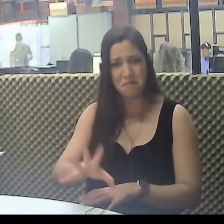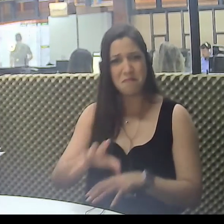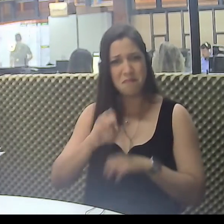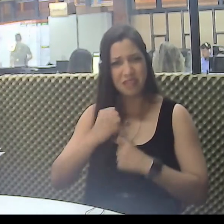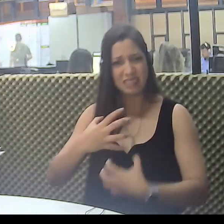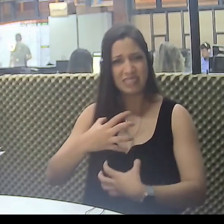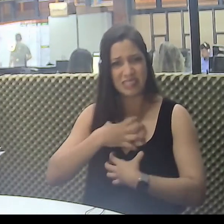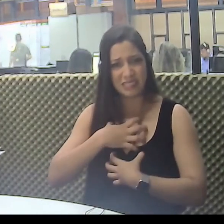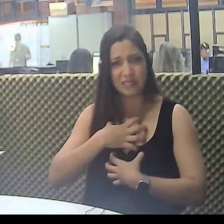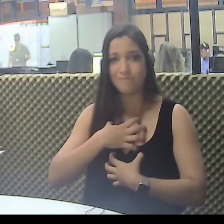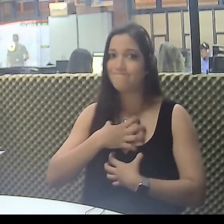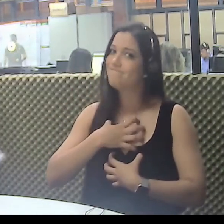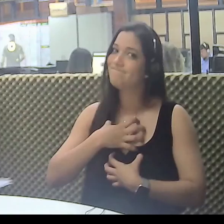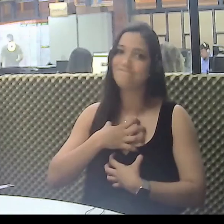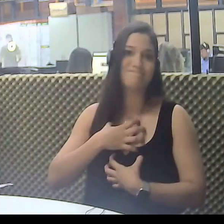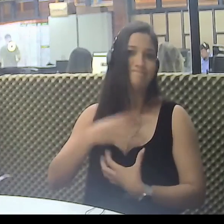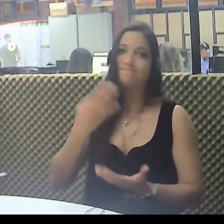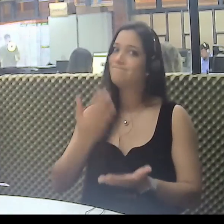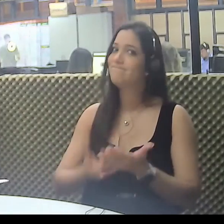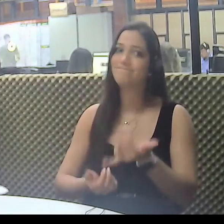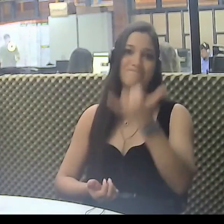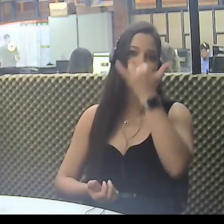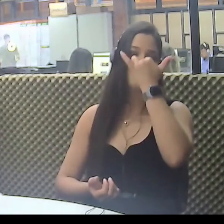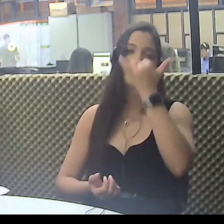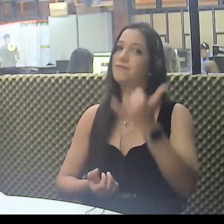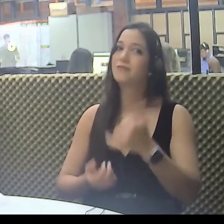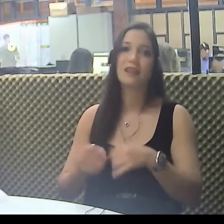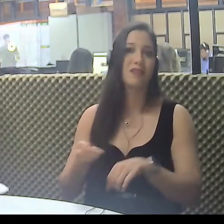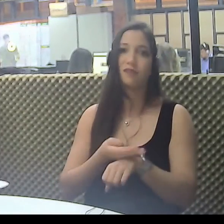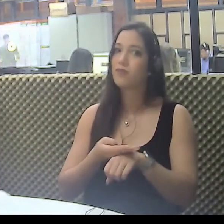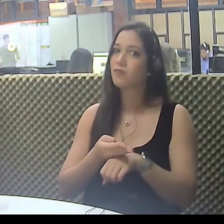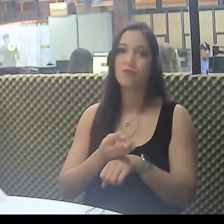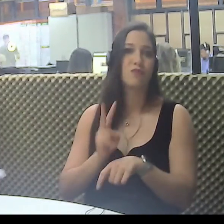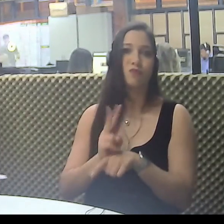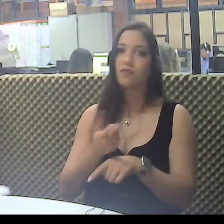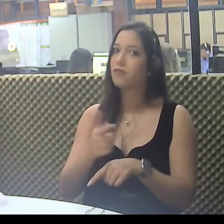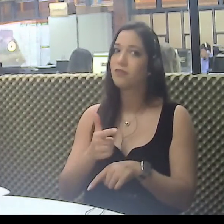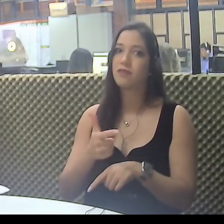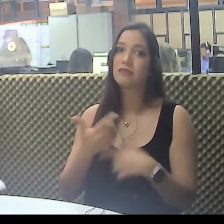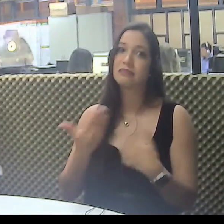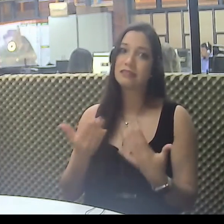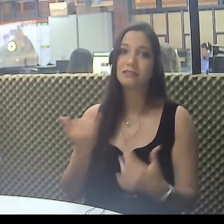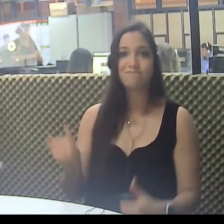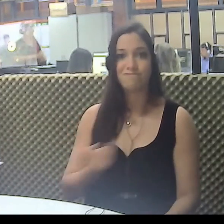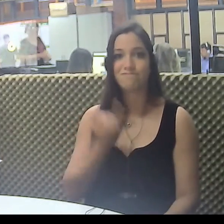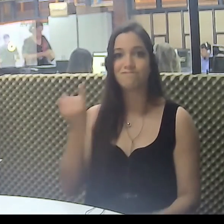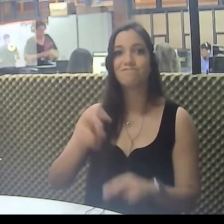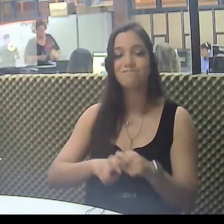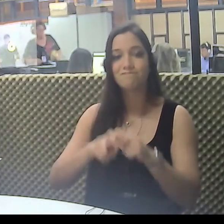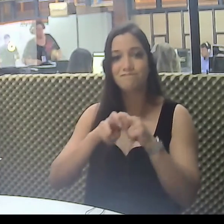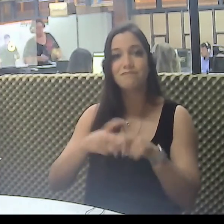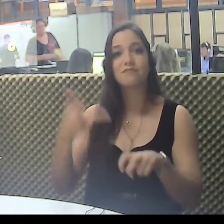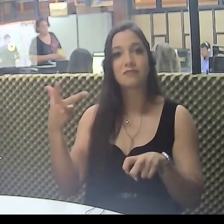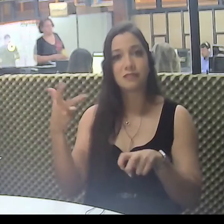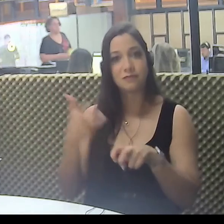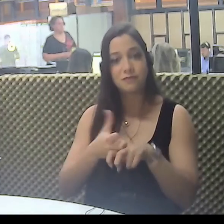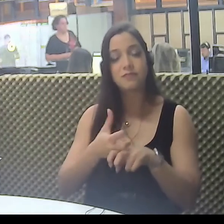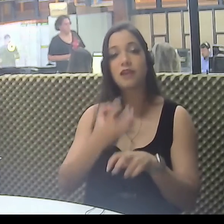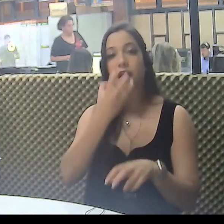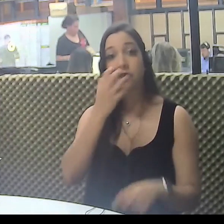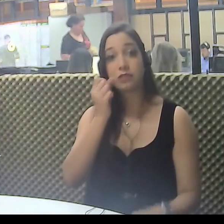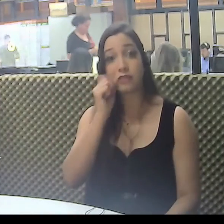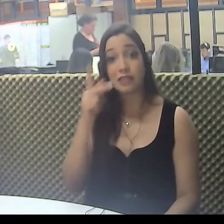os sintomas, não há mais o que ser feito, não há tratamento. Então, por isso, daí a importância de vacinar o seu